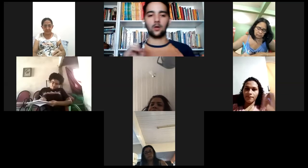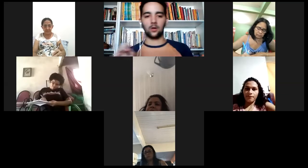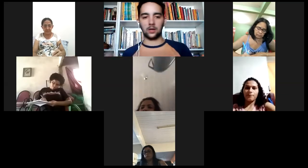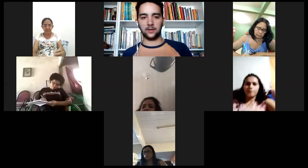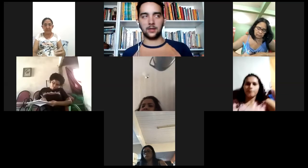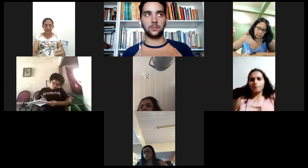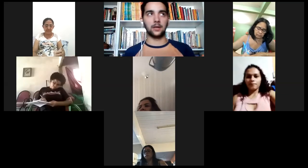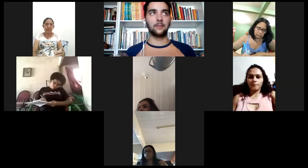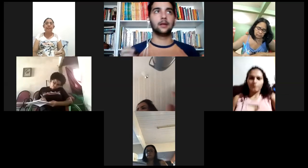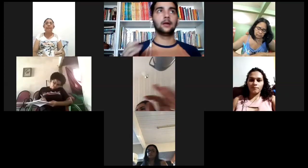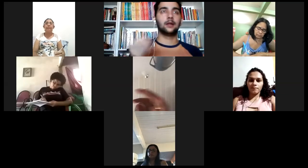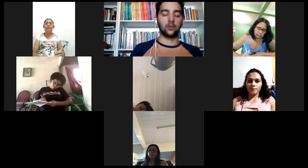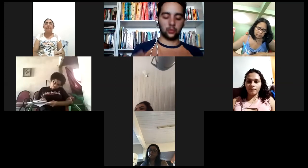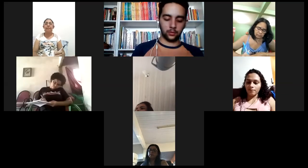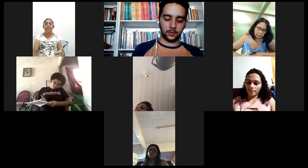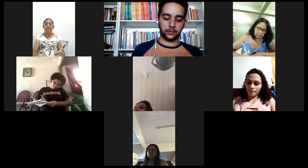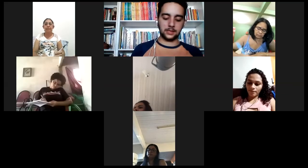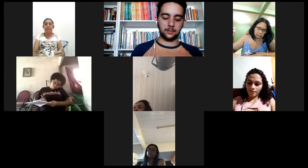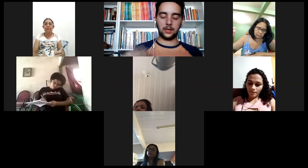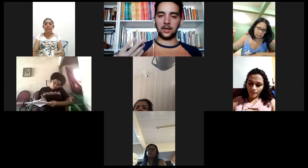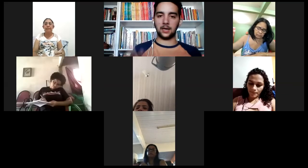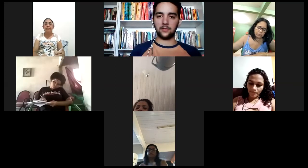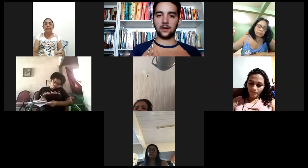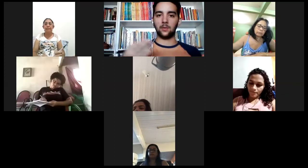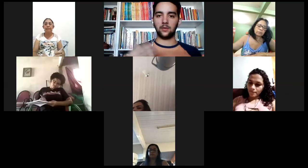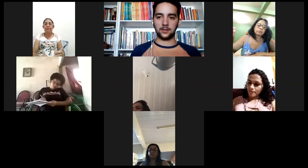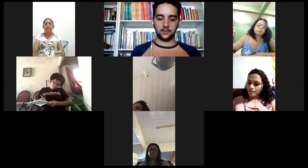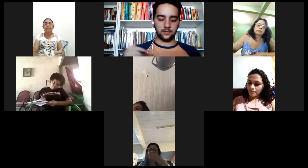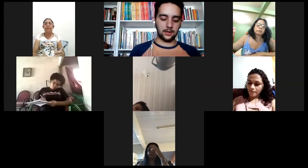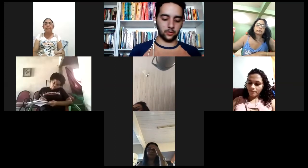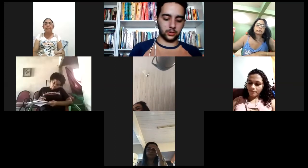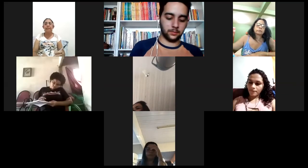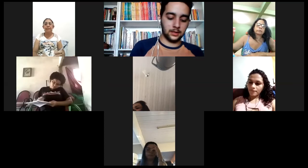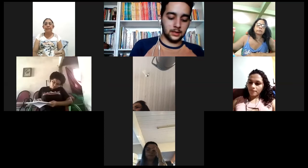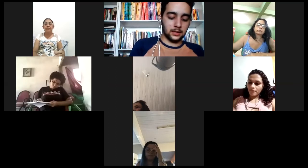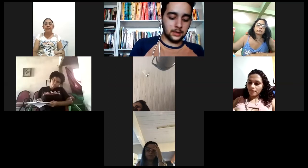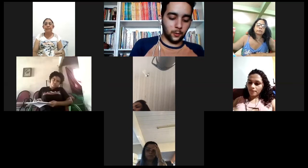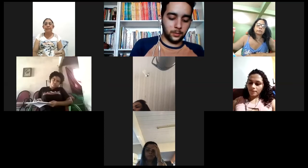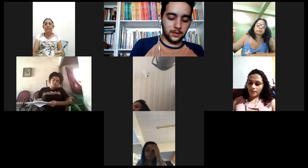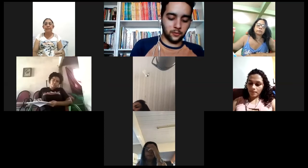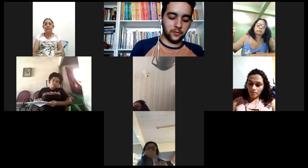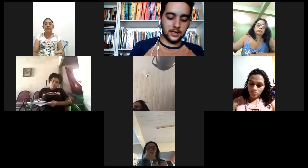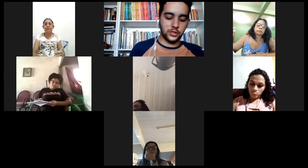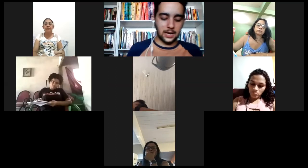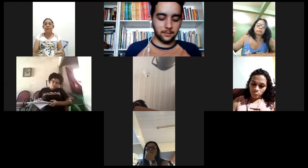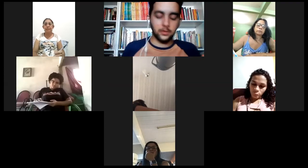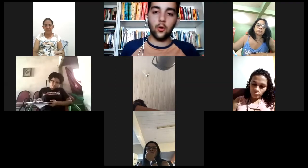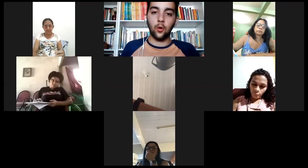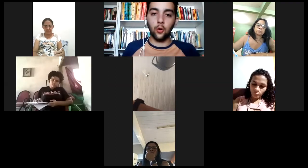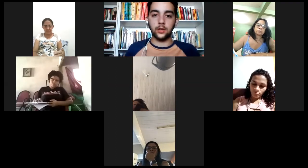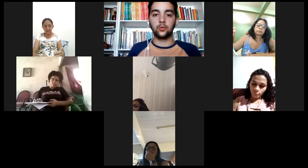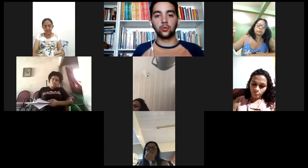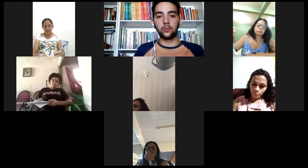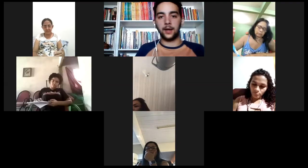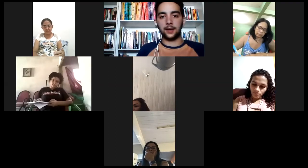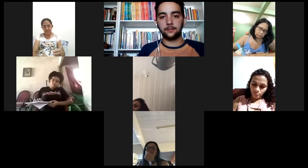aí coloca a fala de B. Então, todo para poder saber quem é que vai falar uma vez, quem vai falar outra. Então, primeiro, fala de A.